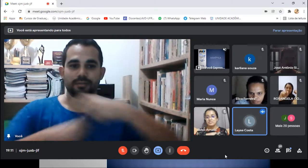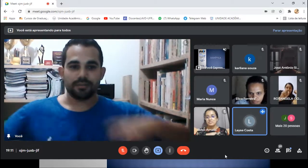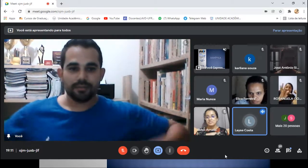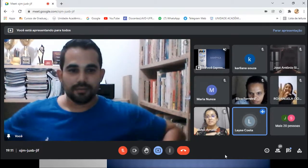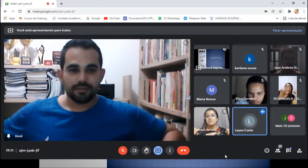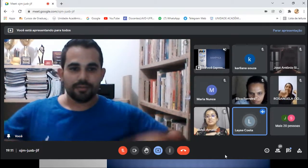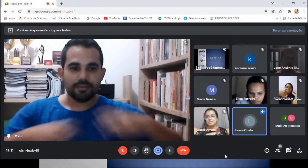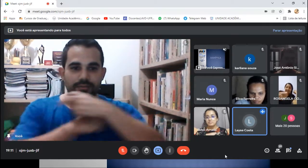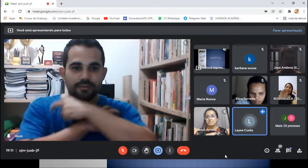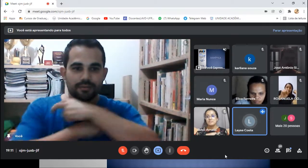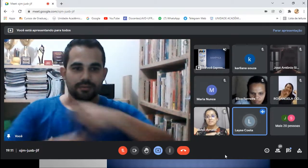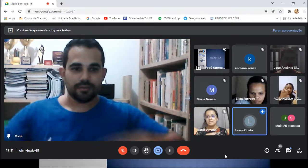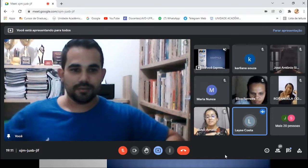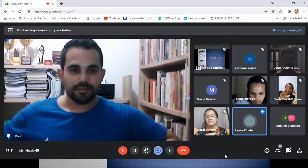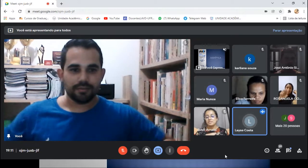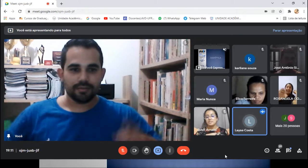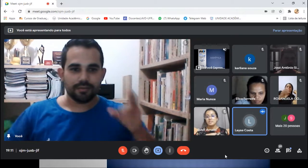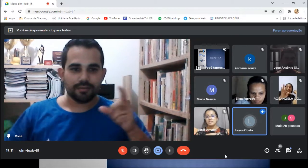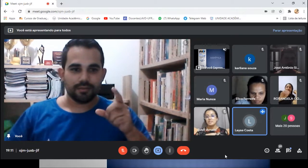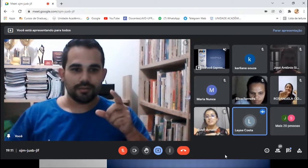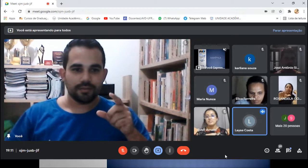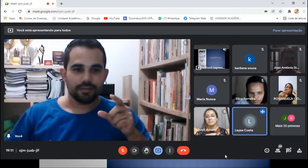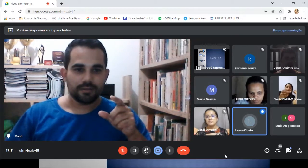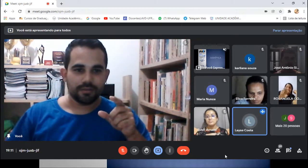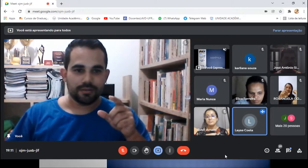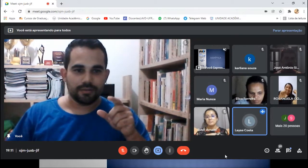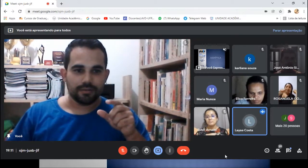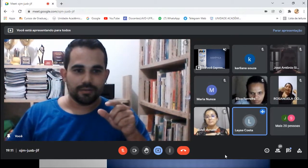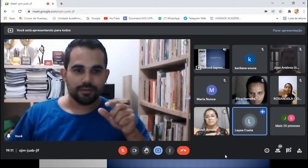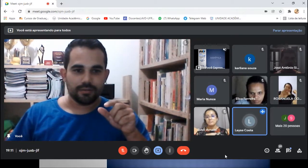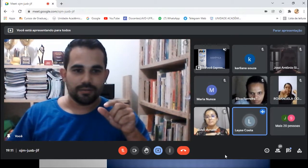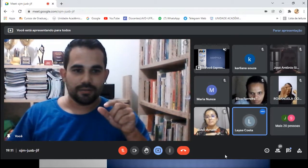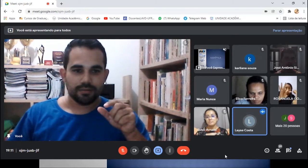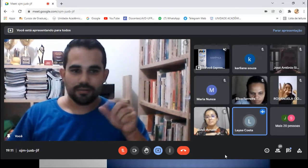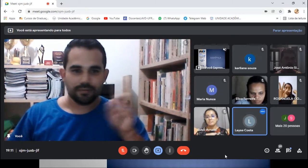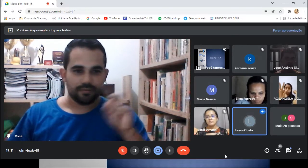Este é o sinal de Serra Talhada,